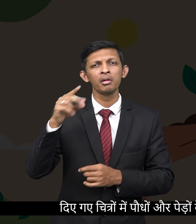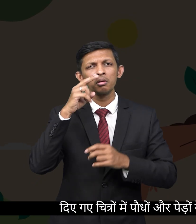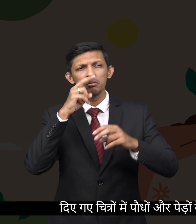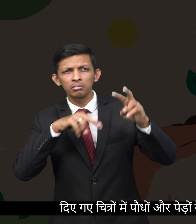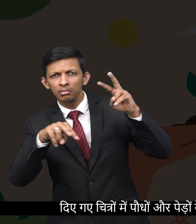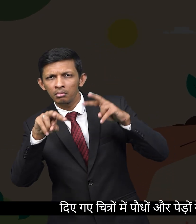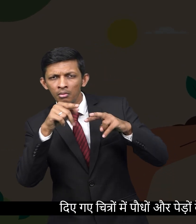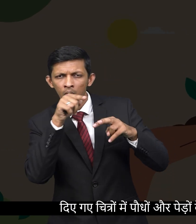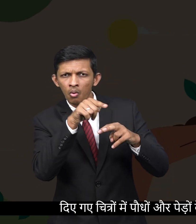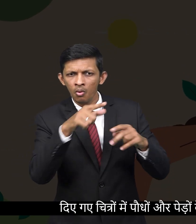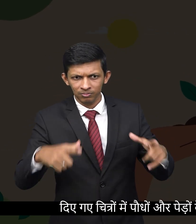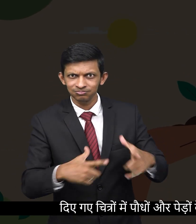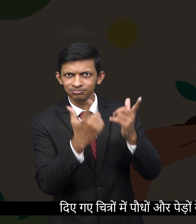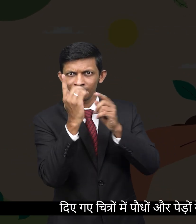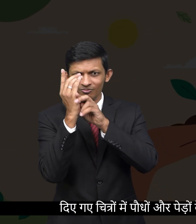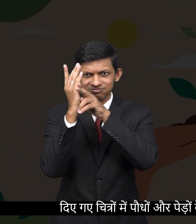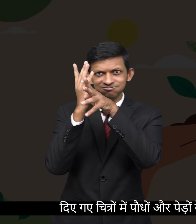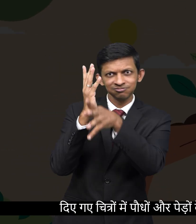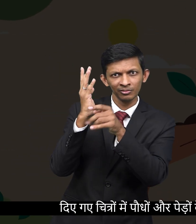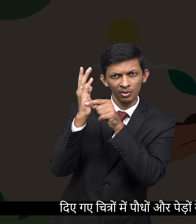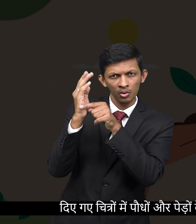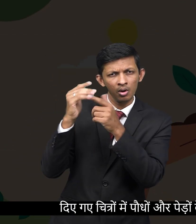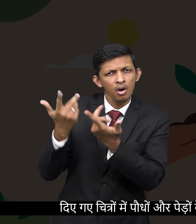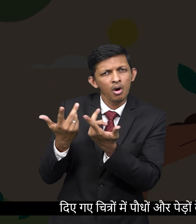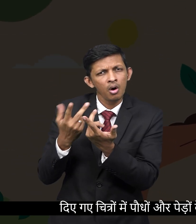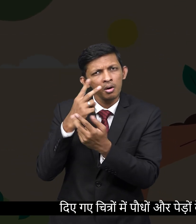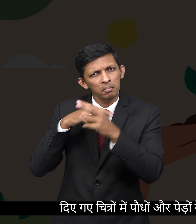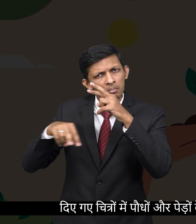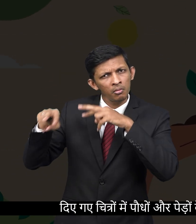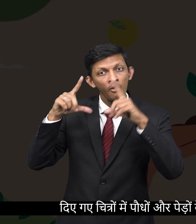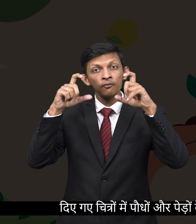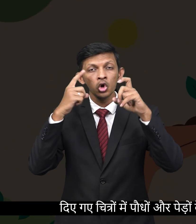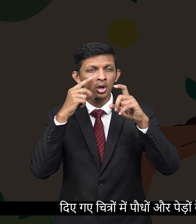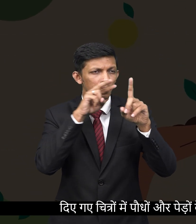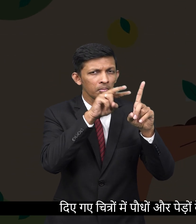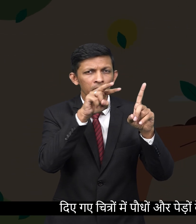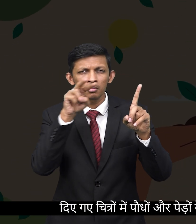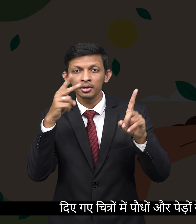दिए गए चित्रों में पौधों और पेड़ों के तनों के आकार का अवलोकन करें।